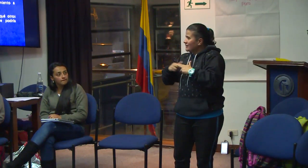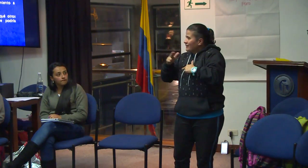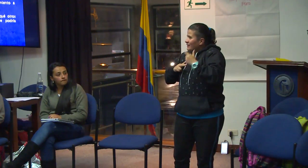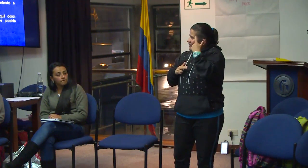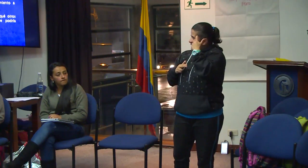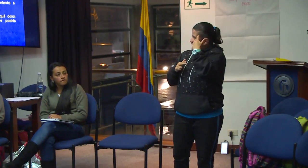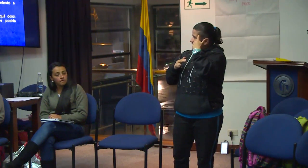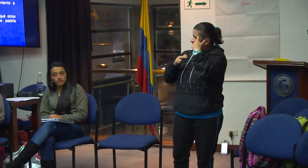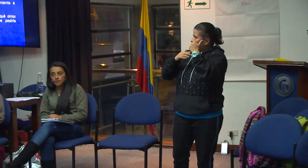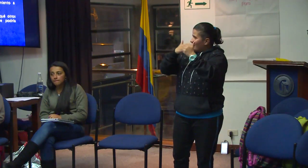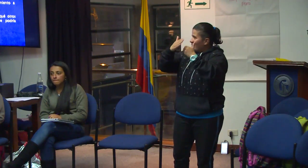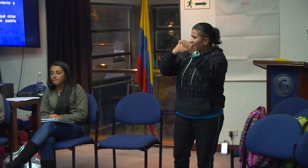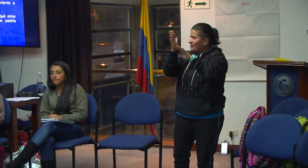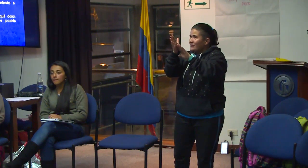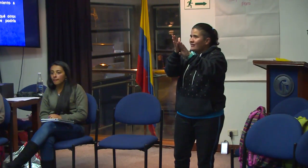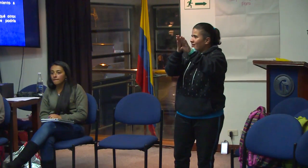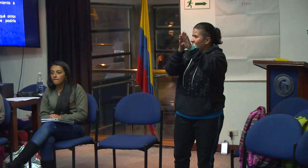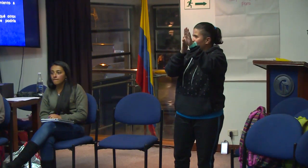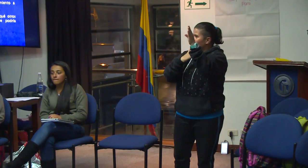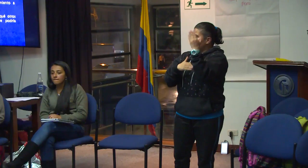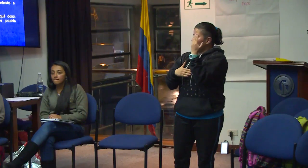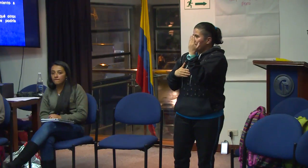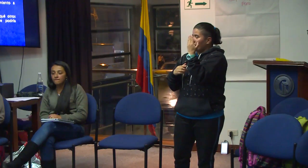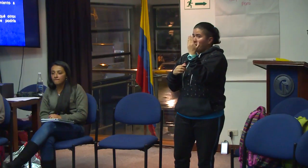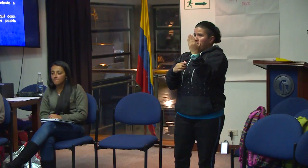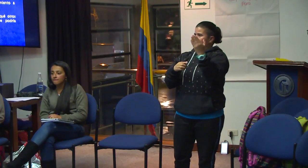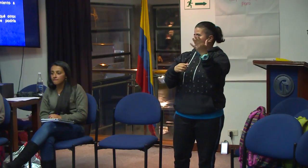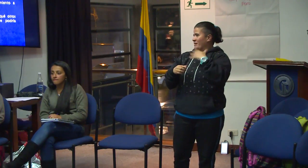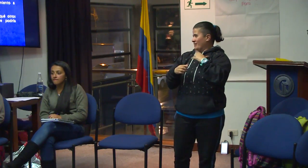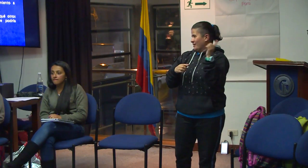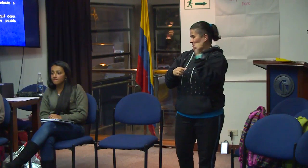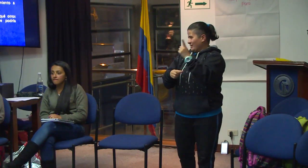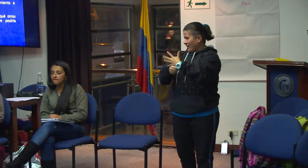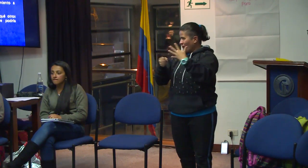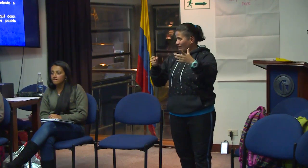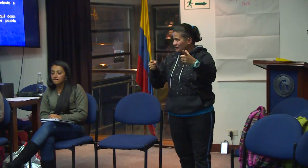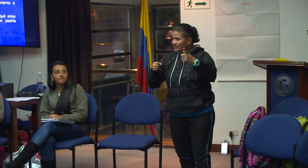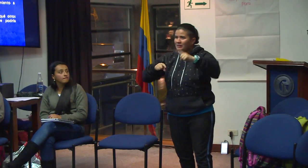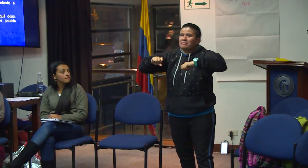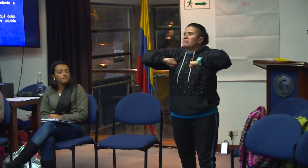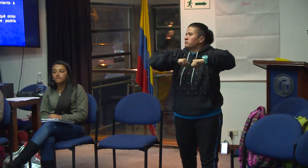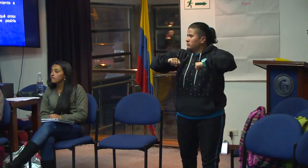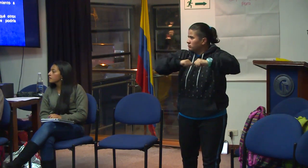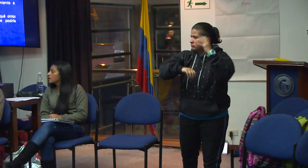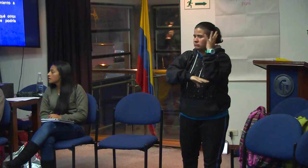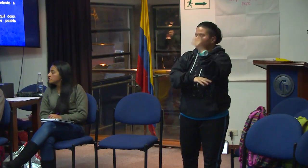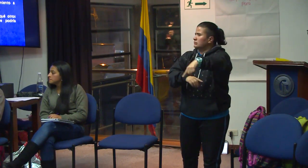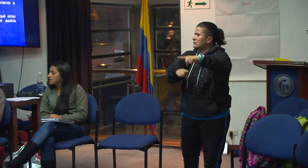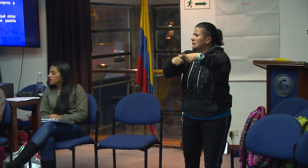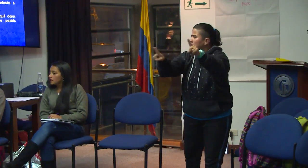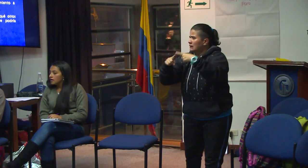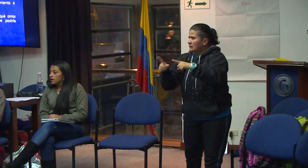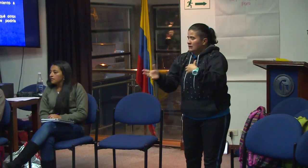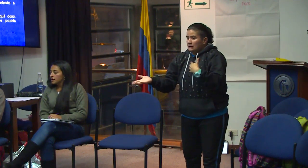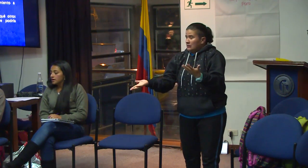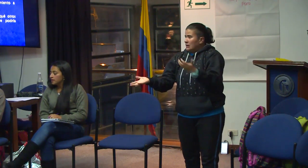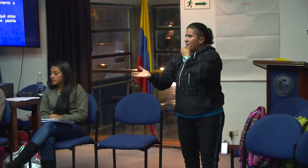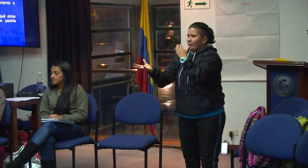genera impacto y ayuda a la construcción cognitiva y a ese progreso y ese desarrollo que deberíamos tenerlo.